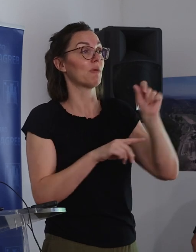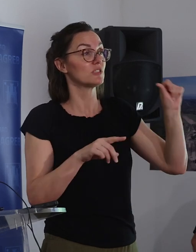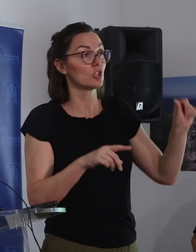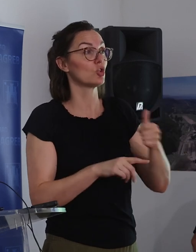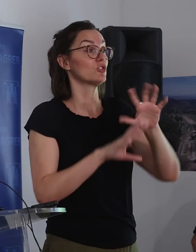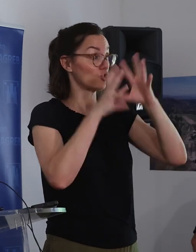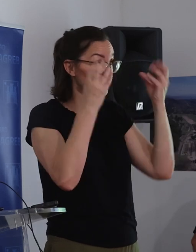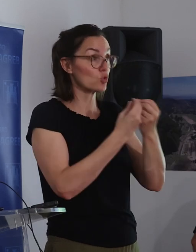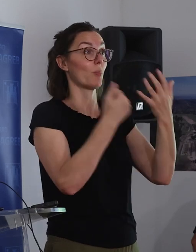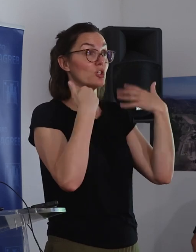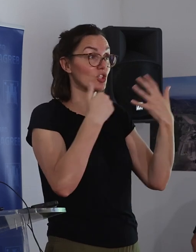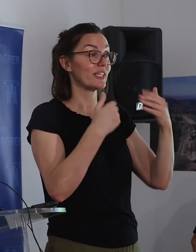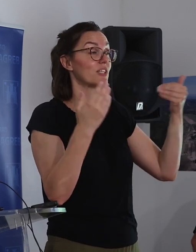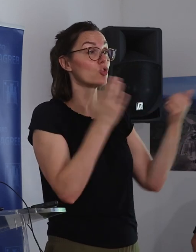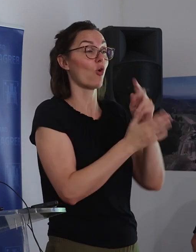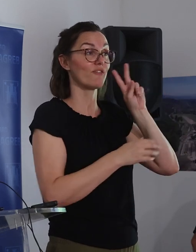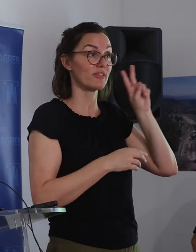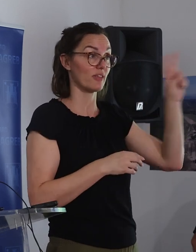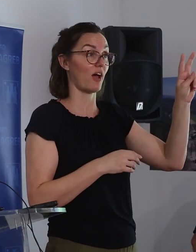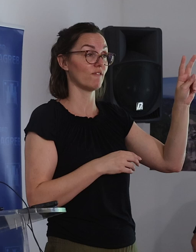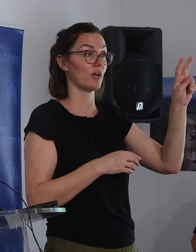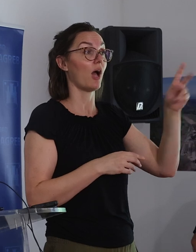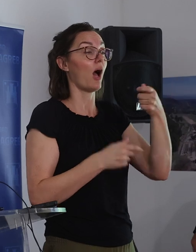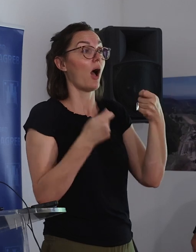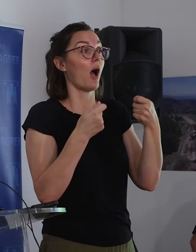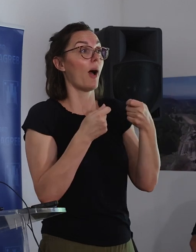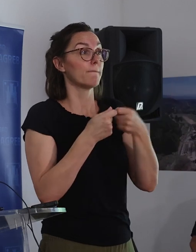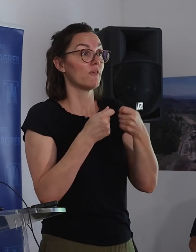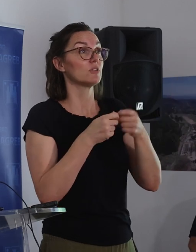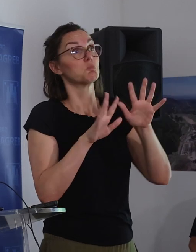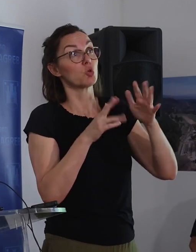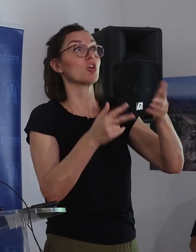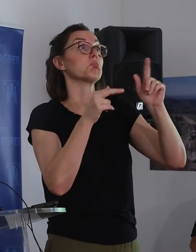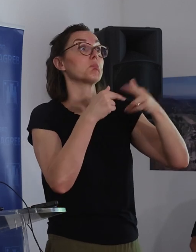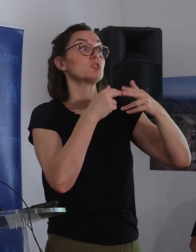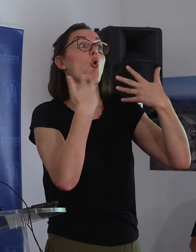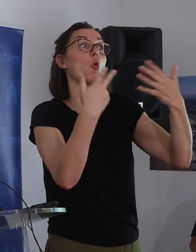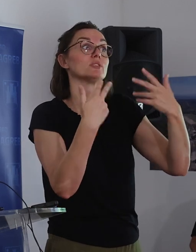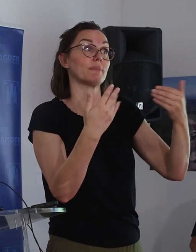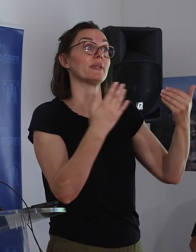60 novih tramvaja planiramo kupiti, a kako sad stvari stoje, izgleda ćemo ići i na 80.